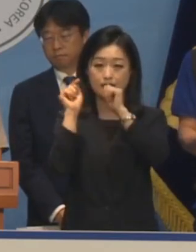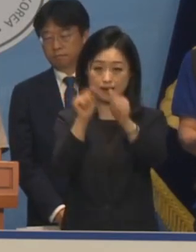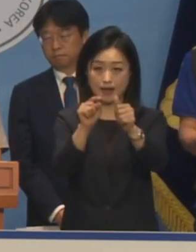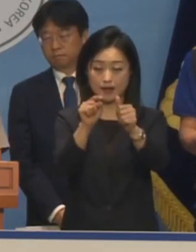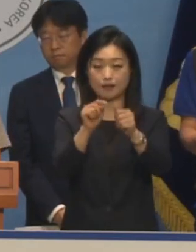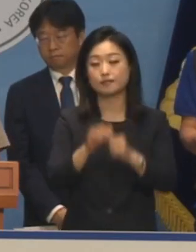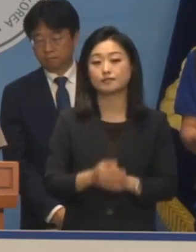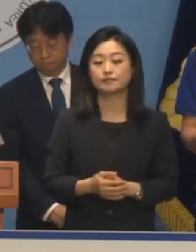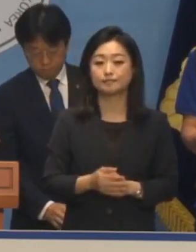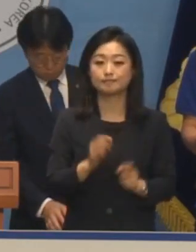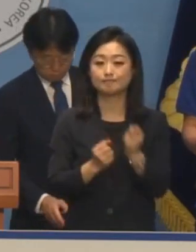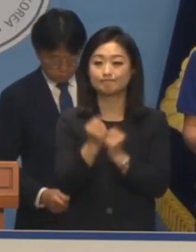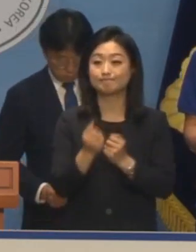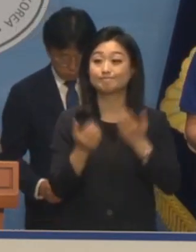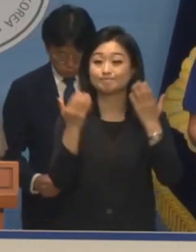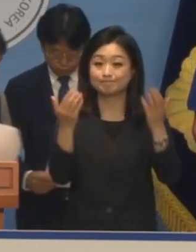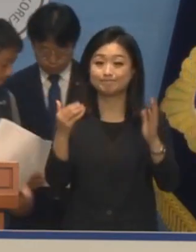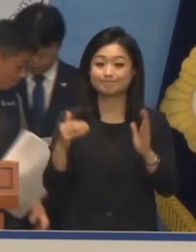참가자